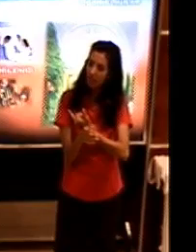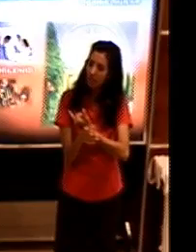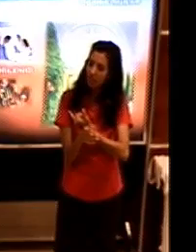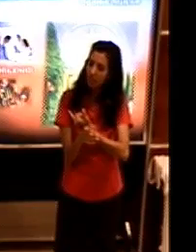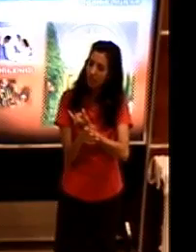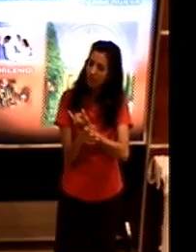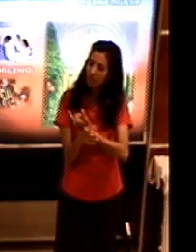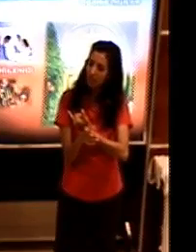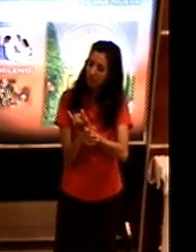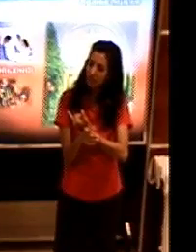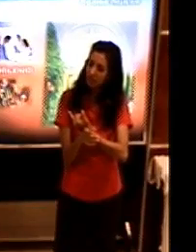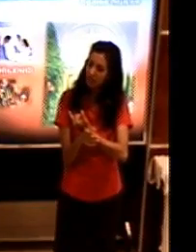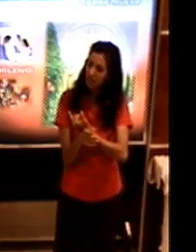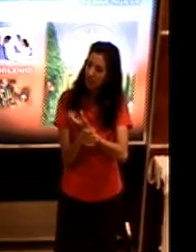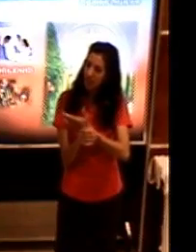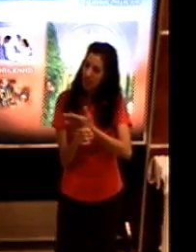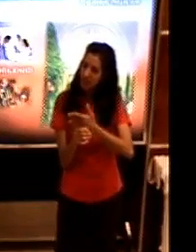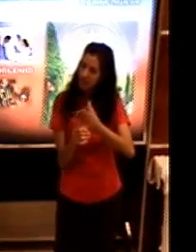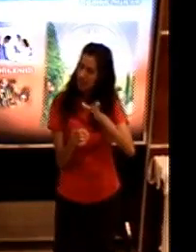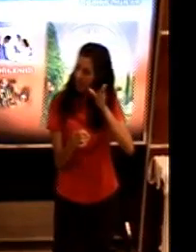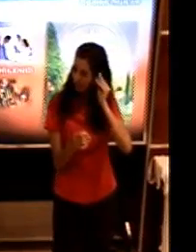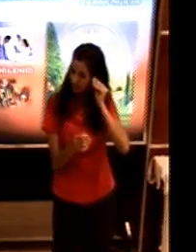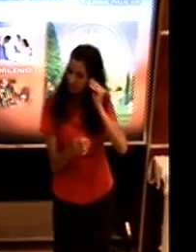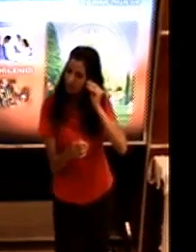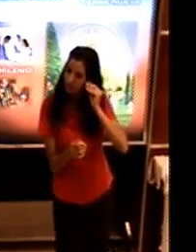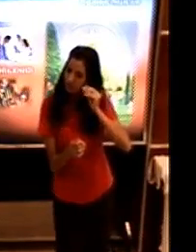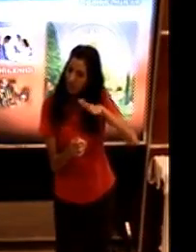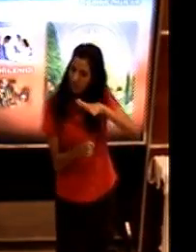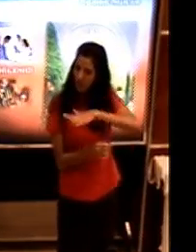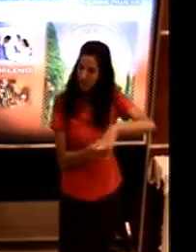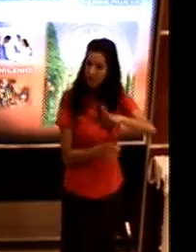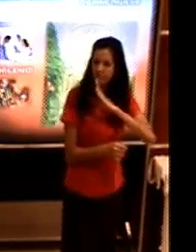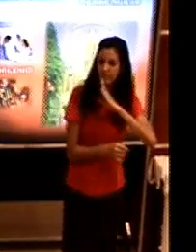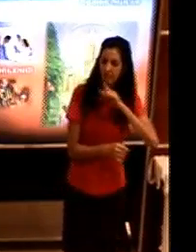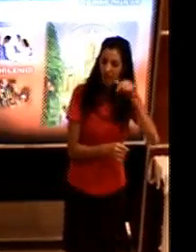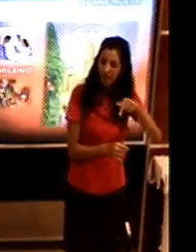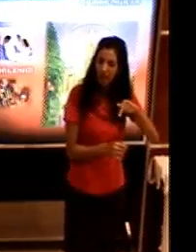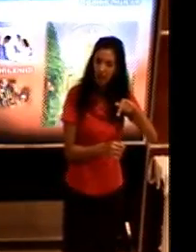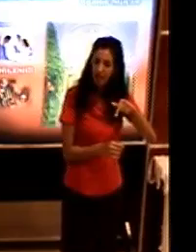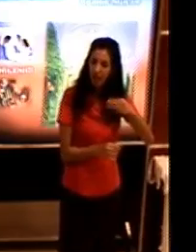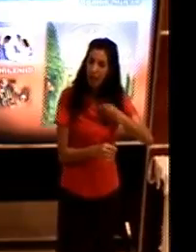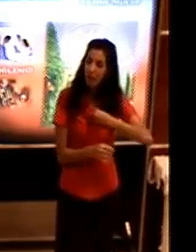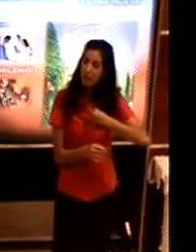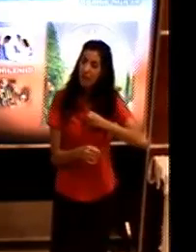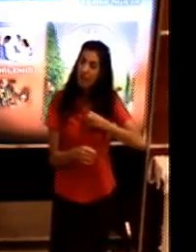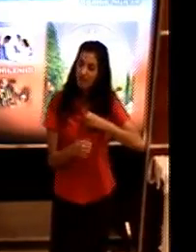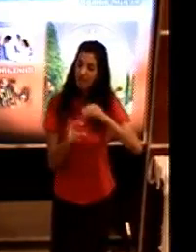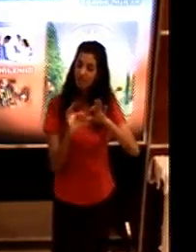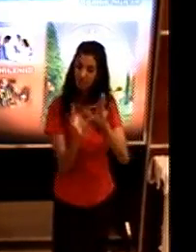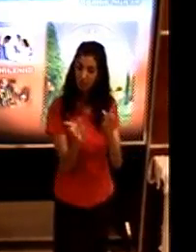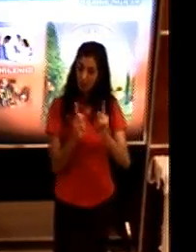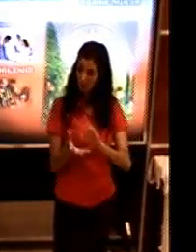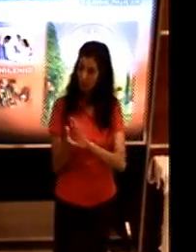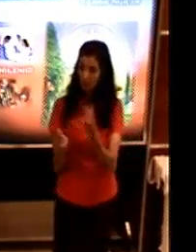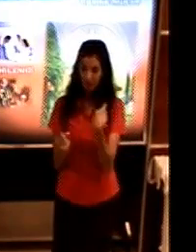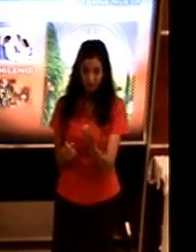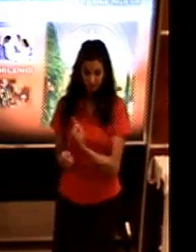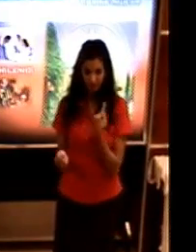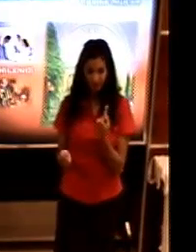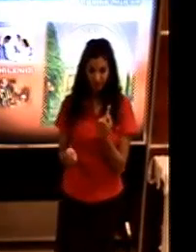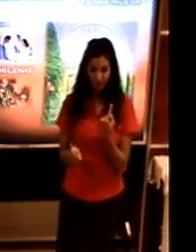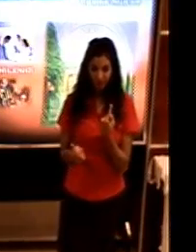Israel fue, y los que aceptaron a Jesús de corazón se salvaron por la gracia, así como nosotros hoy. Mirando a la cruz